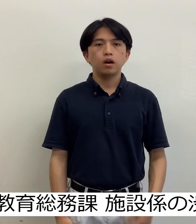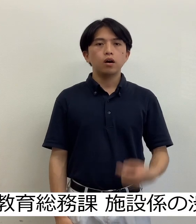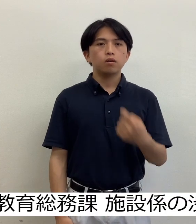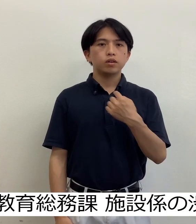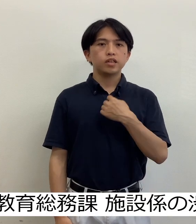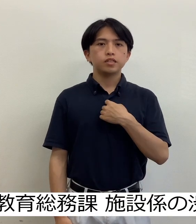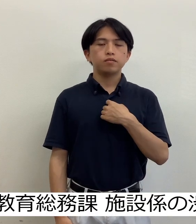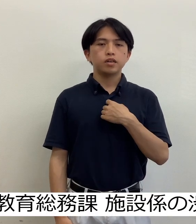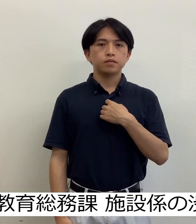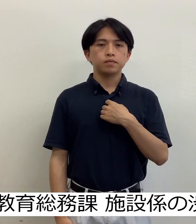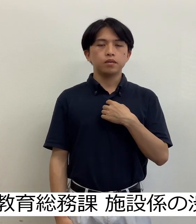私は